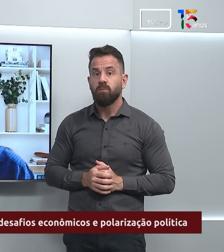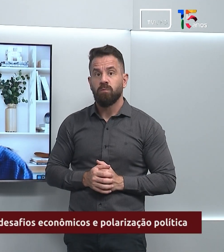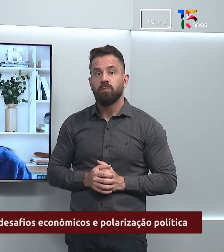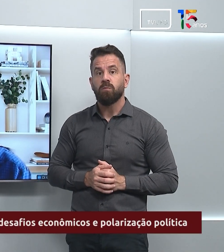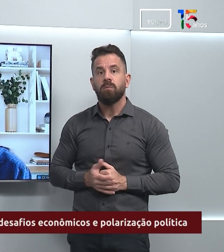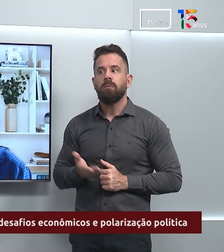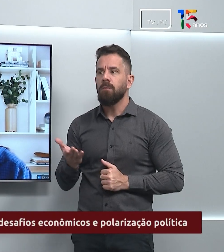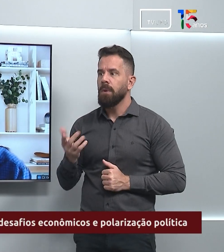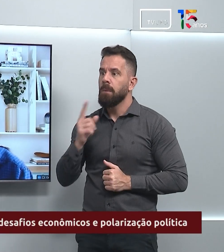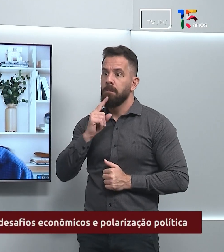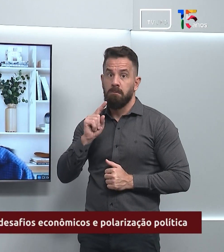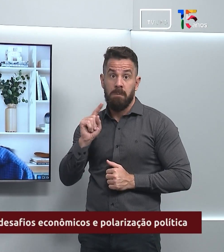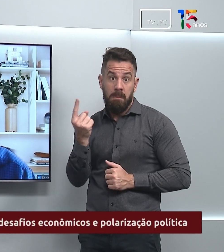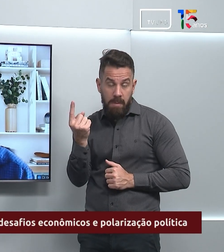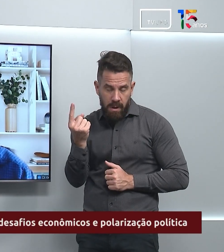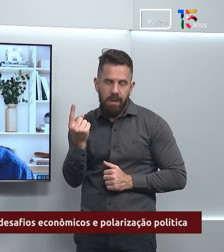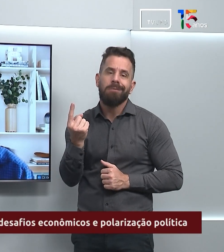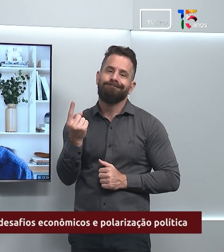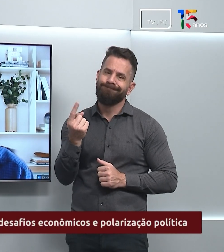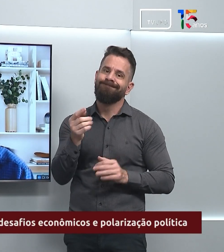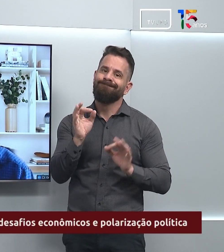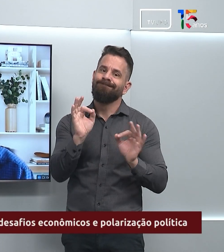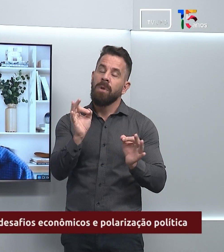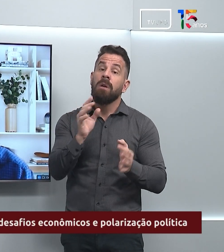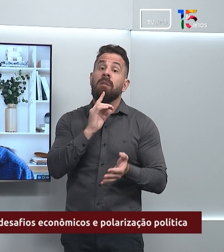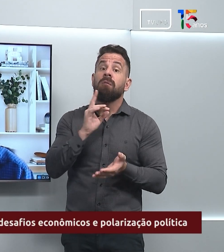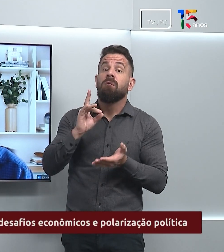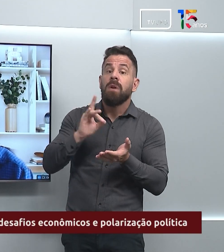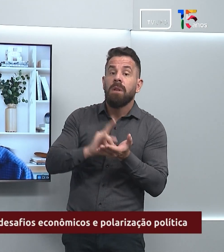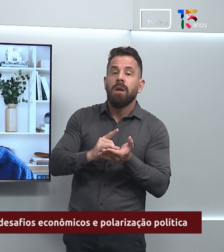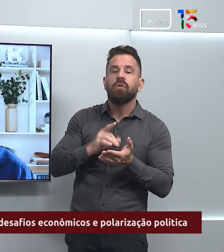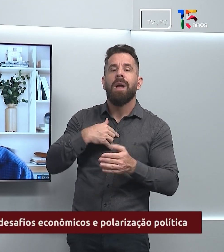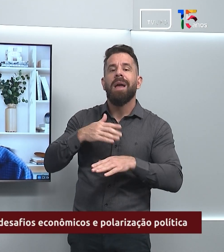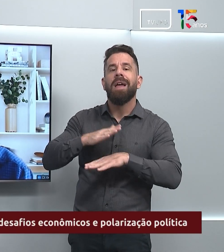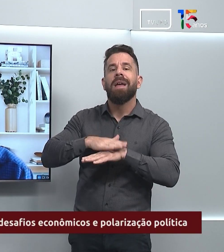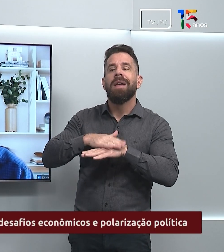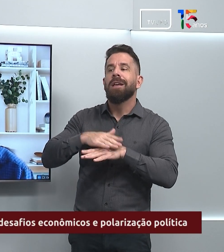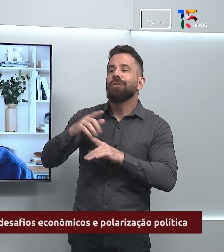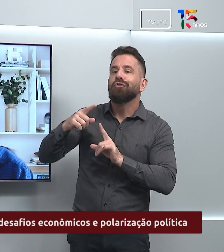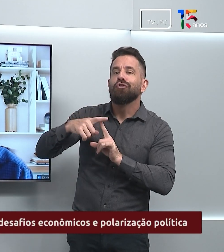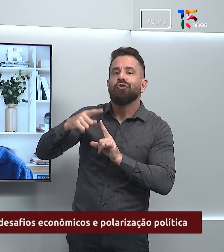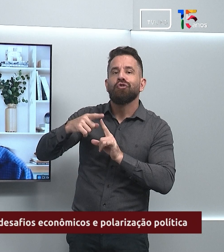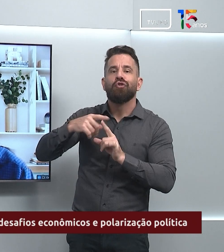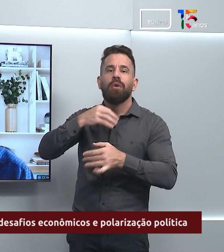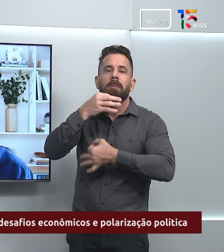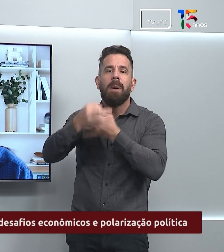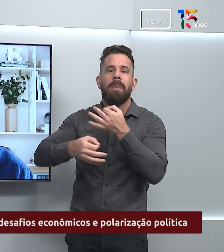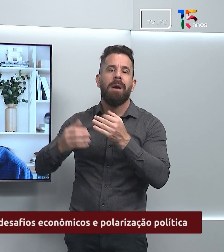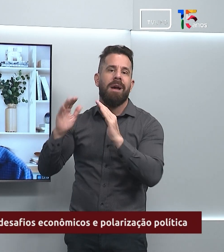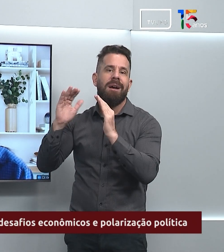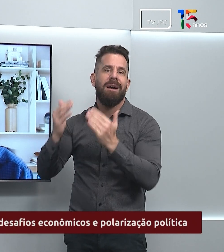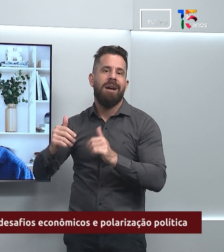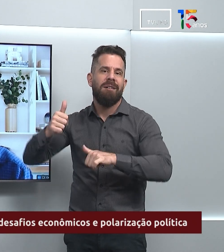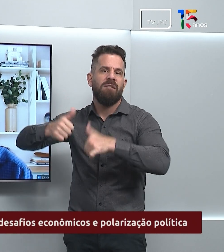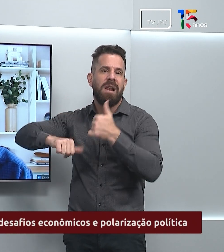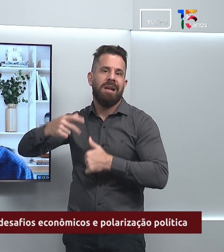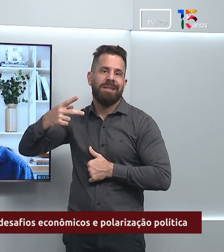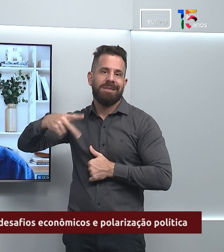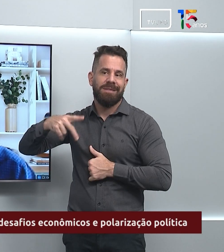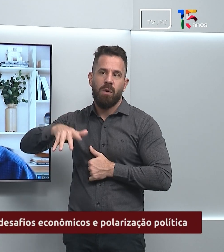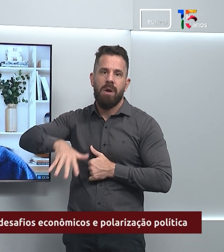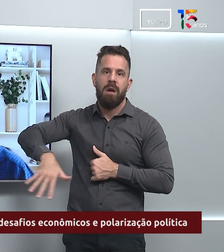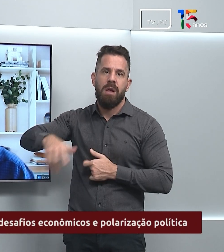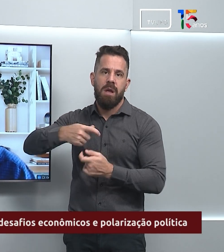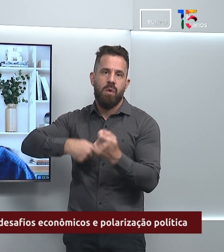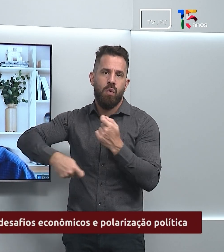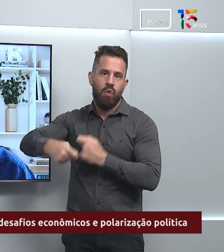esses próprios resultados têm a ver com esse tipo de avaliação de expectativa criada pela grande imprensa e